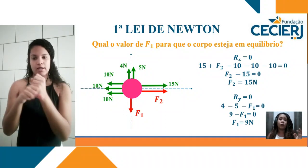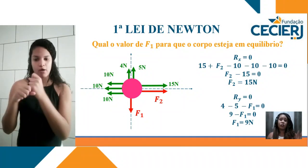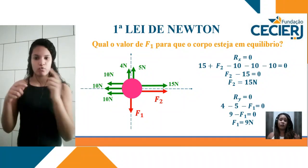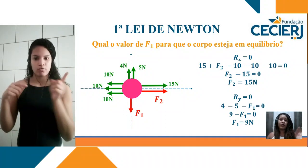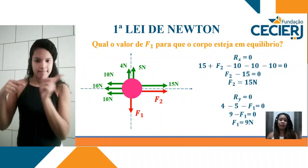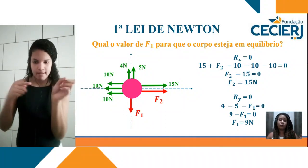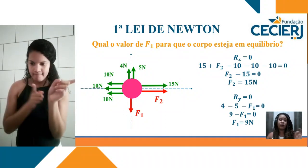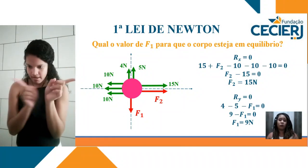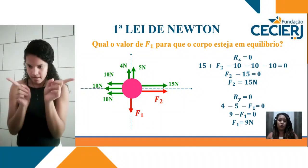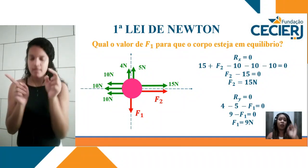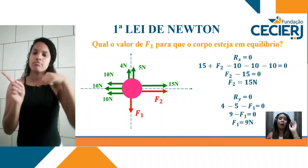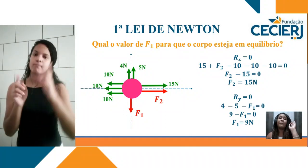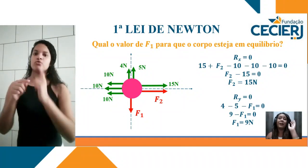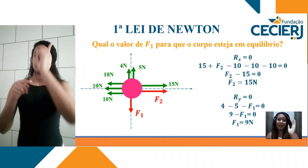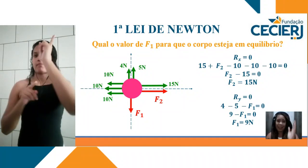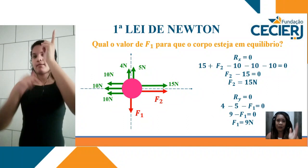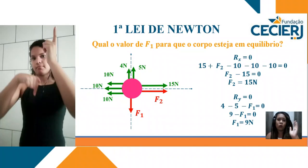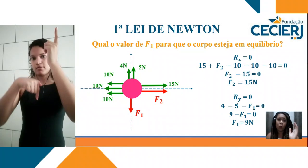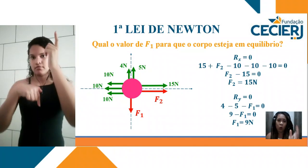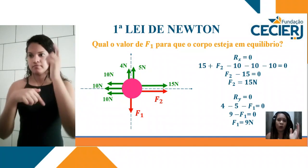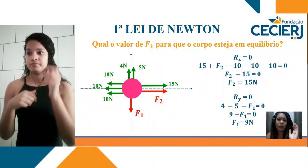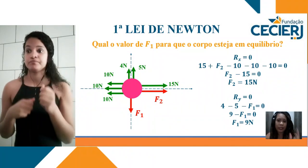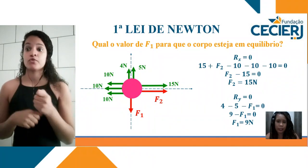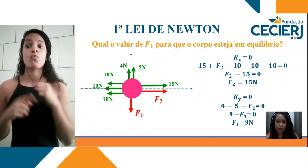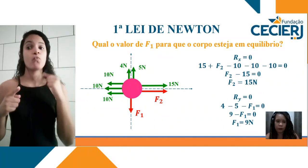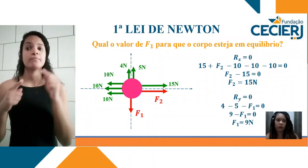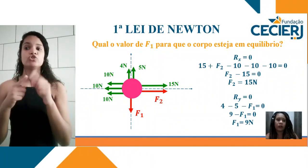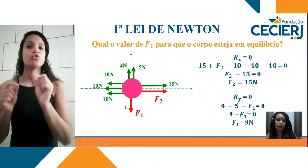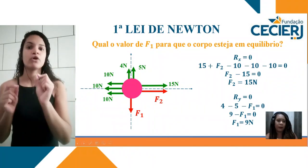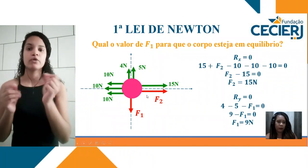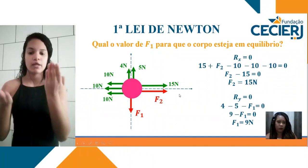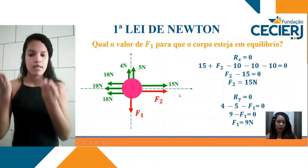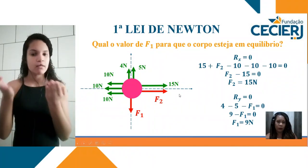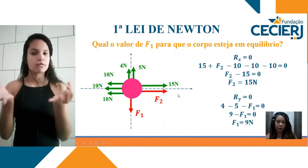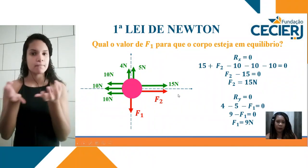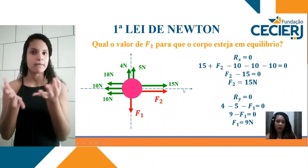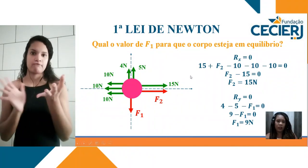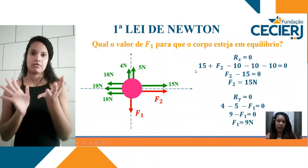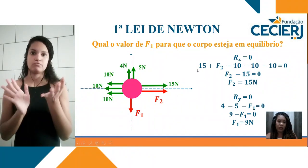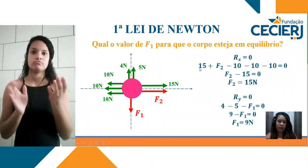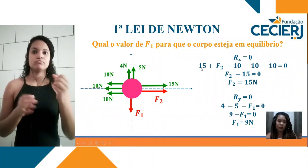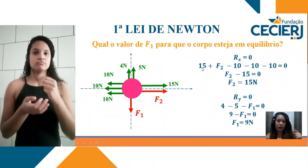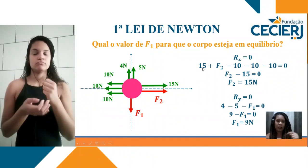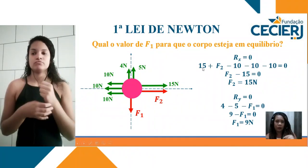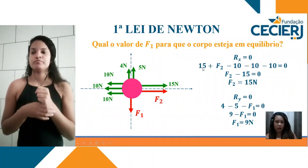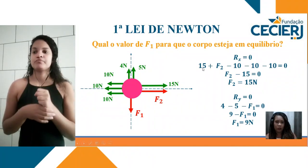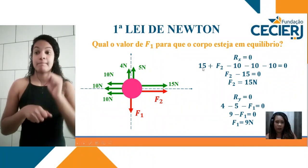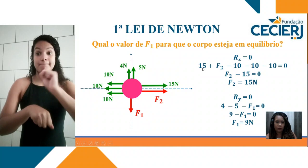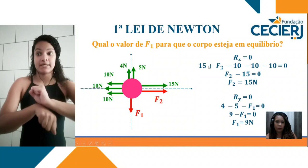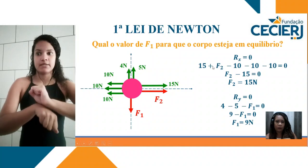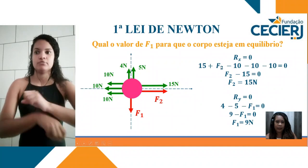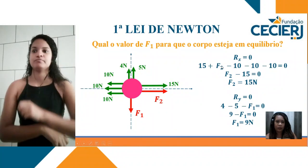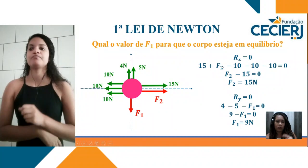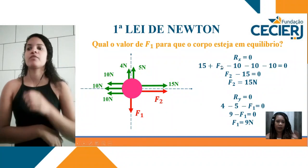Meu objetivo é que F1 e F2 mantenham o corpo em equilíbrio. Então, olhando para a horizontal. 15 para o lado